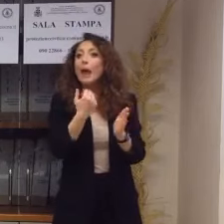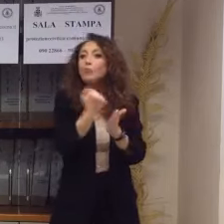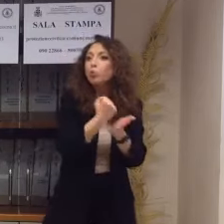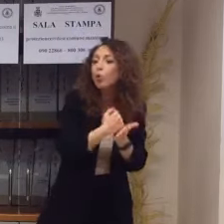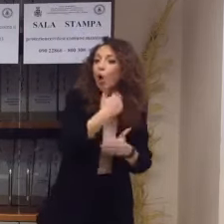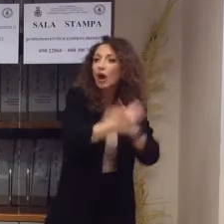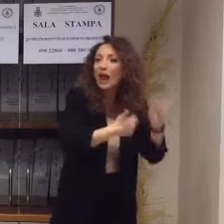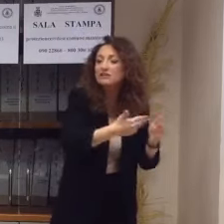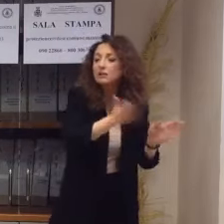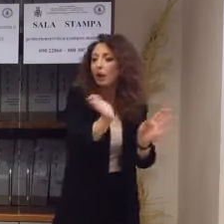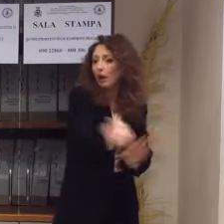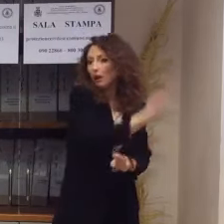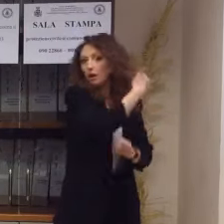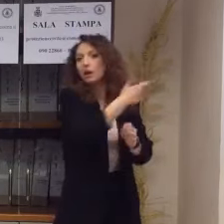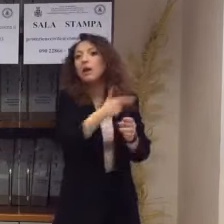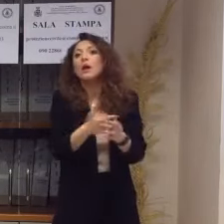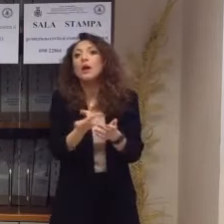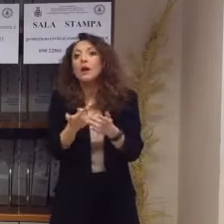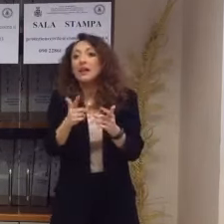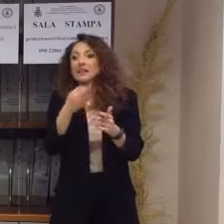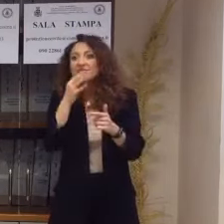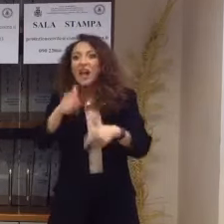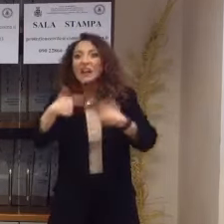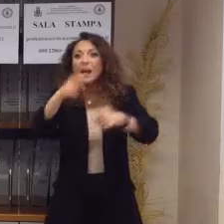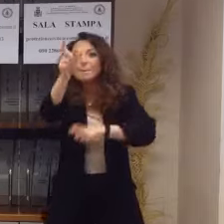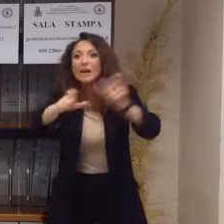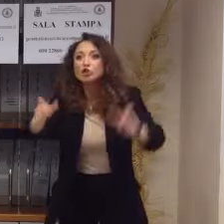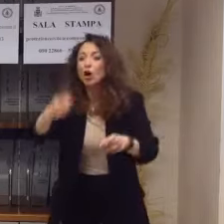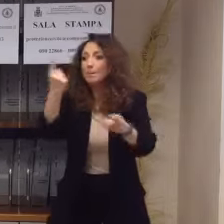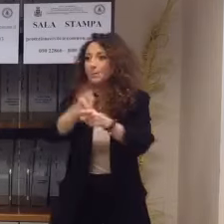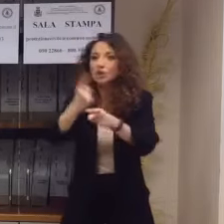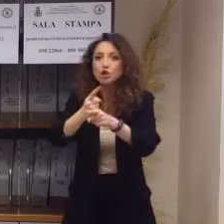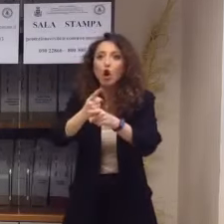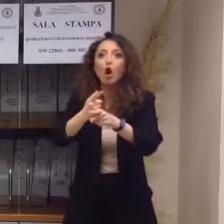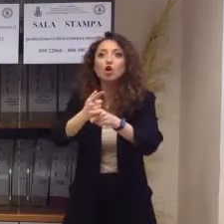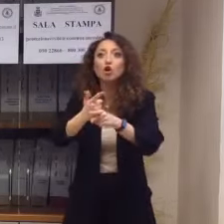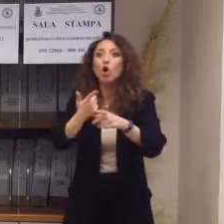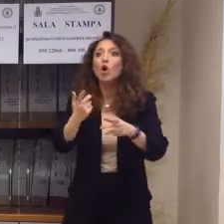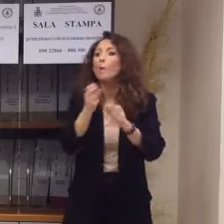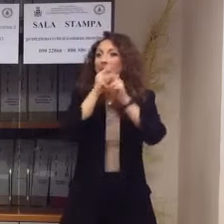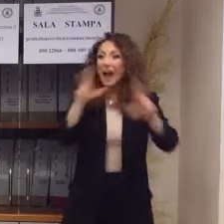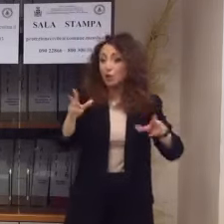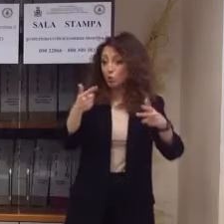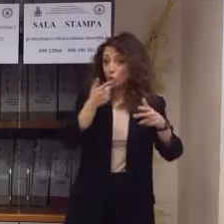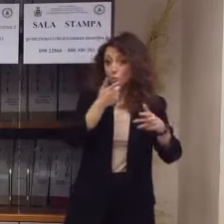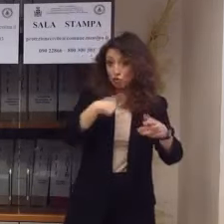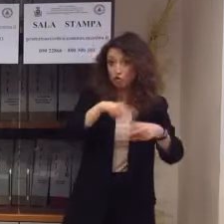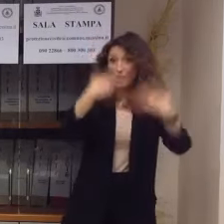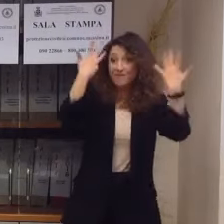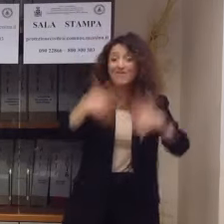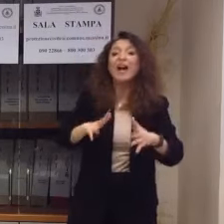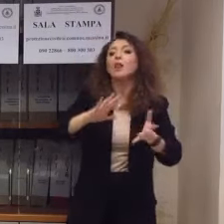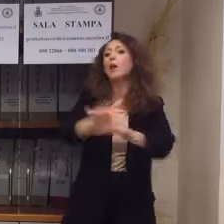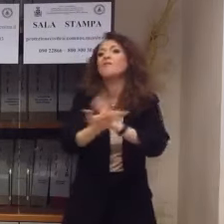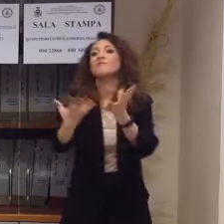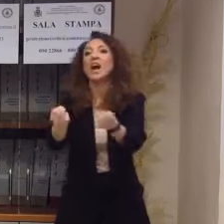piccoli imprenditori vogliono, che la gente vuole, cioè che dagli annunci si passi immediatamente ai fatti. Ma per fare